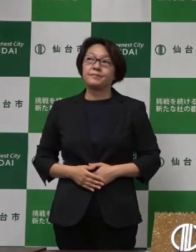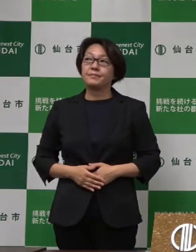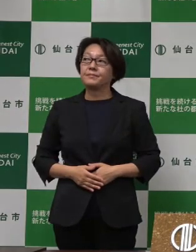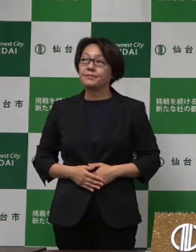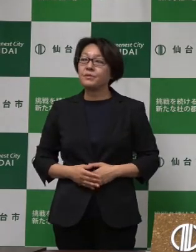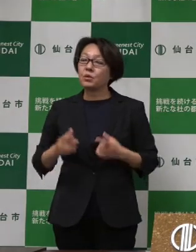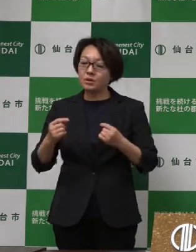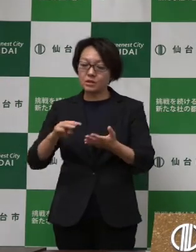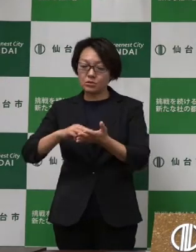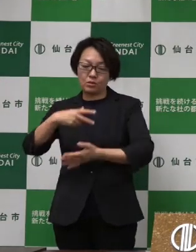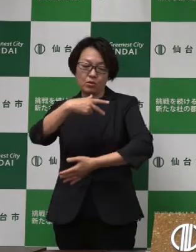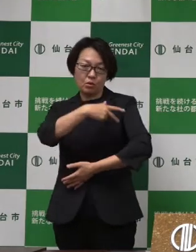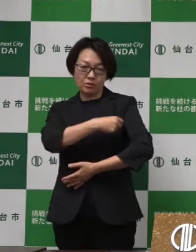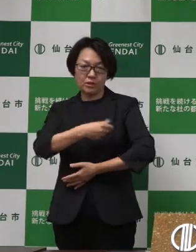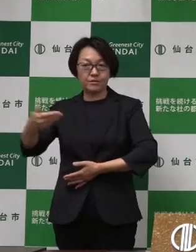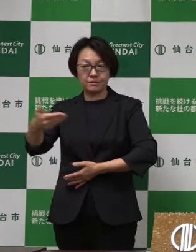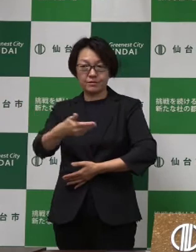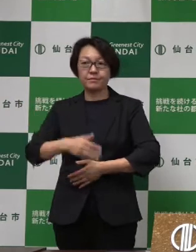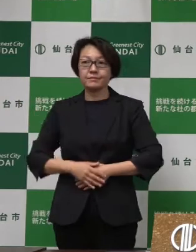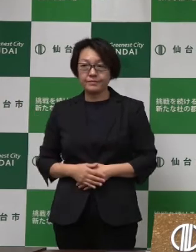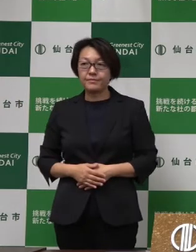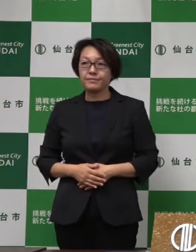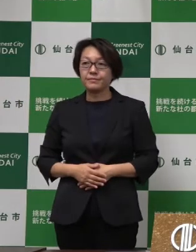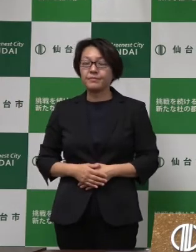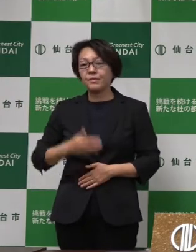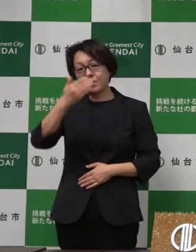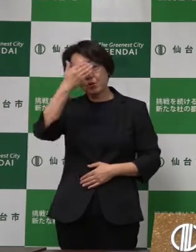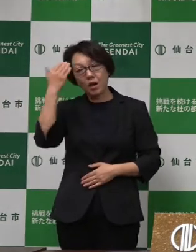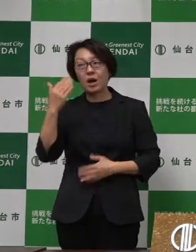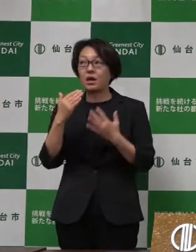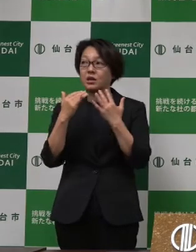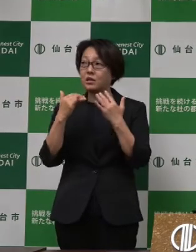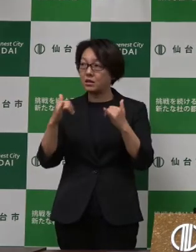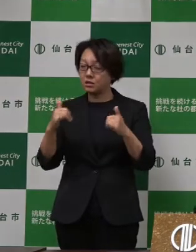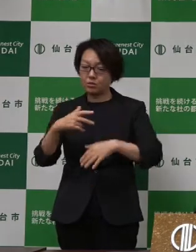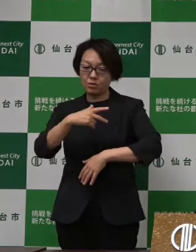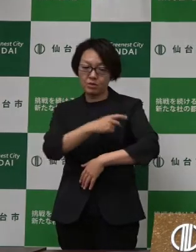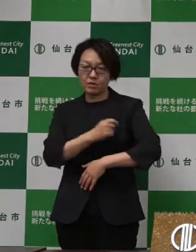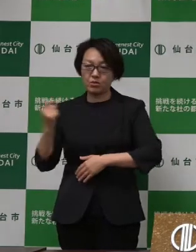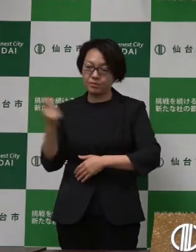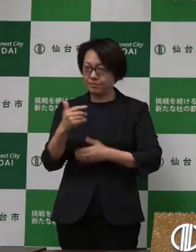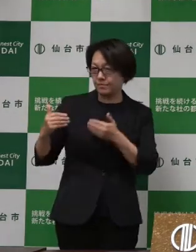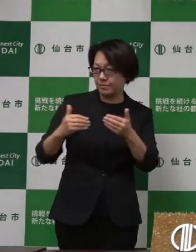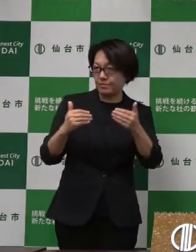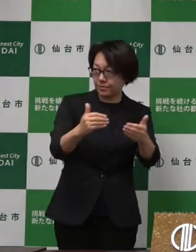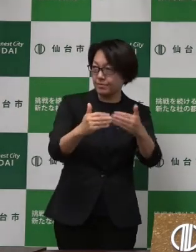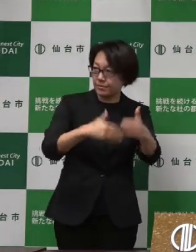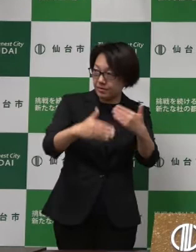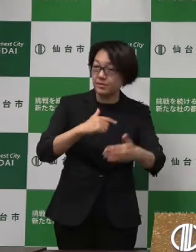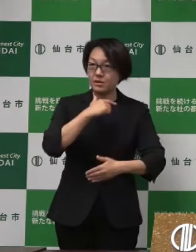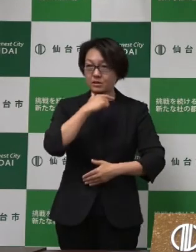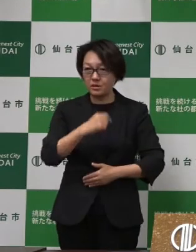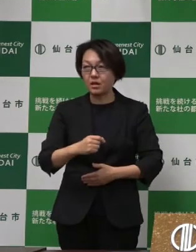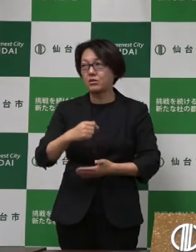まあ、むしくワクチンの話なんですけれども、いわゆるこの若者の接種を、まあ、加速化したりとか、そういった話いろいろありますけれども